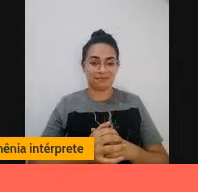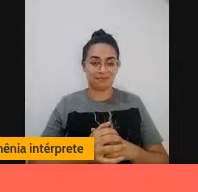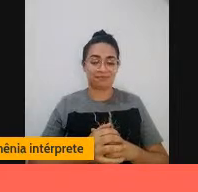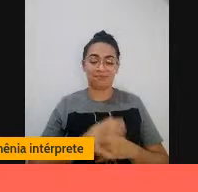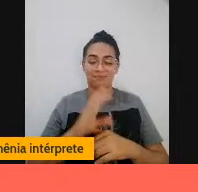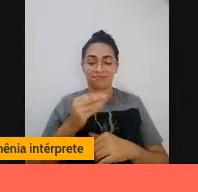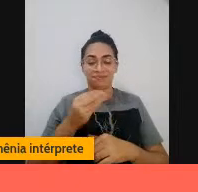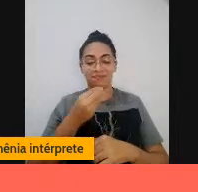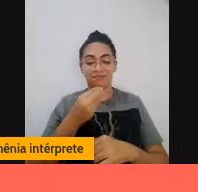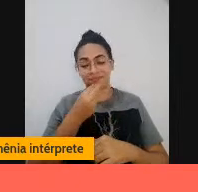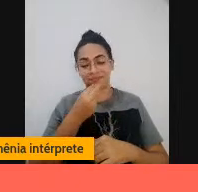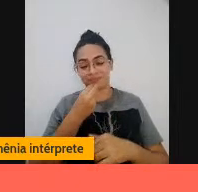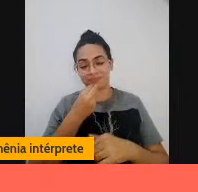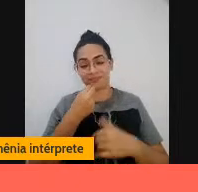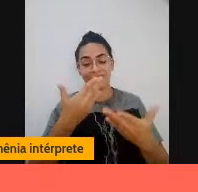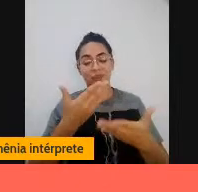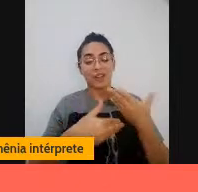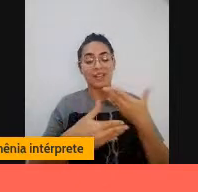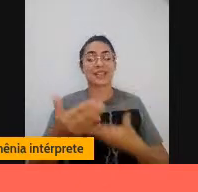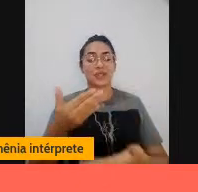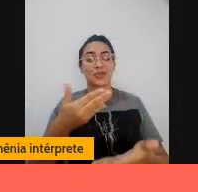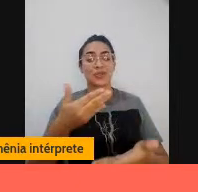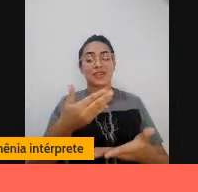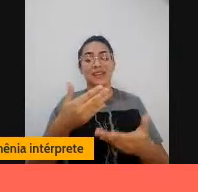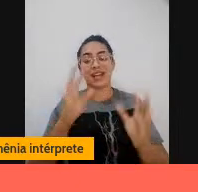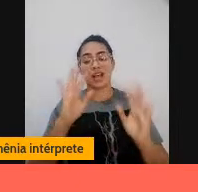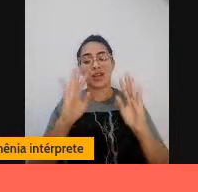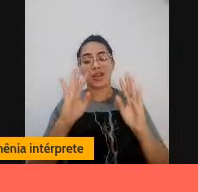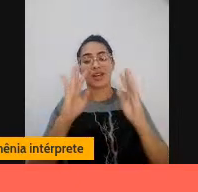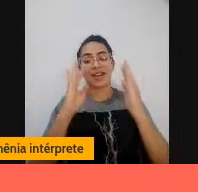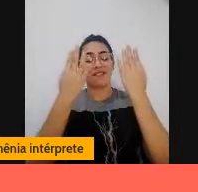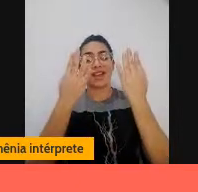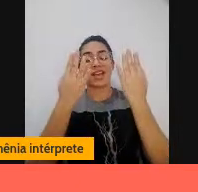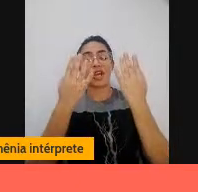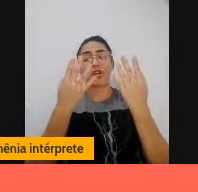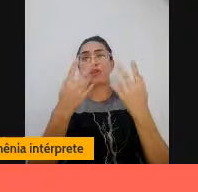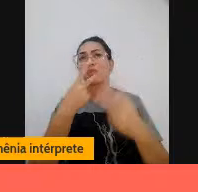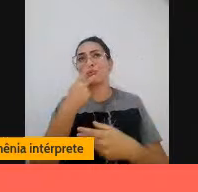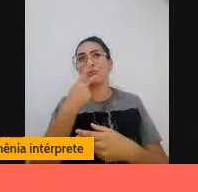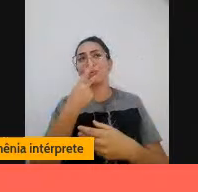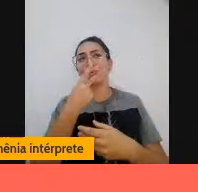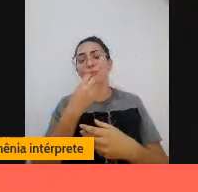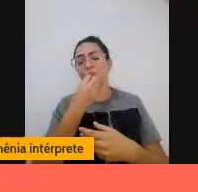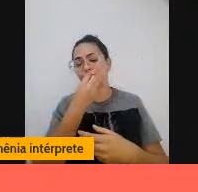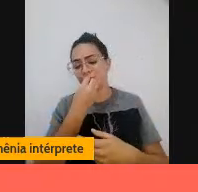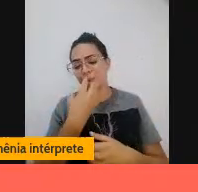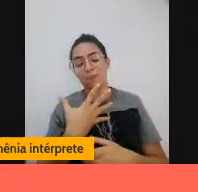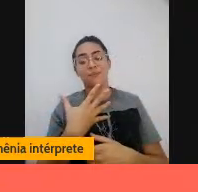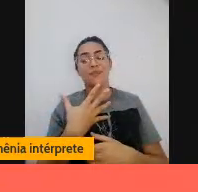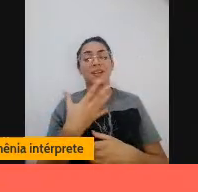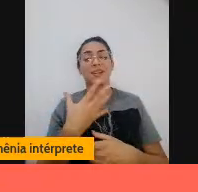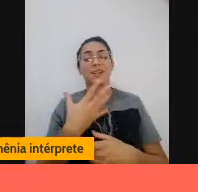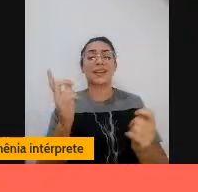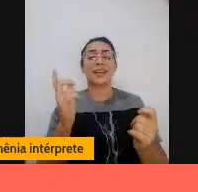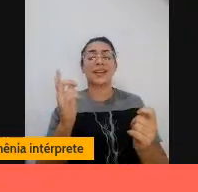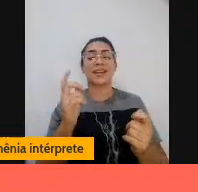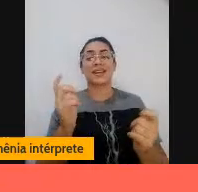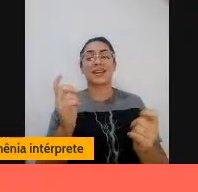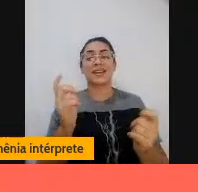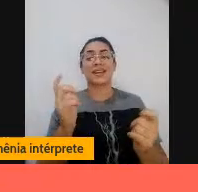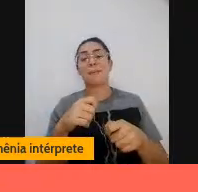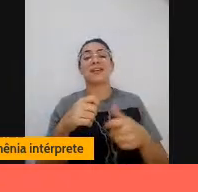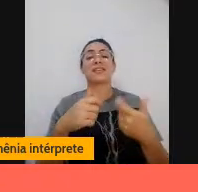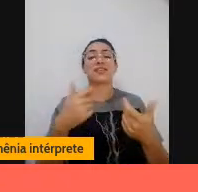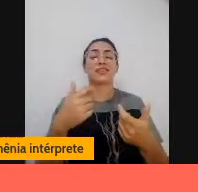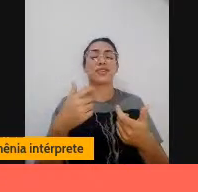que nós tivemos, né, nessa mostra e poder ouvir que os nossos colegas vêm desenvolvendo, né? Às